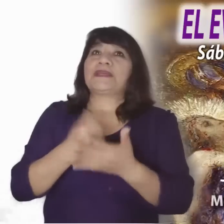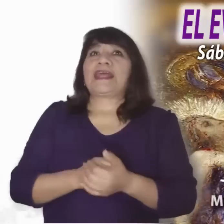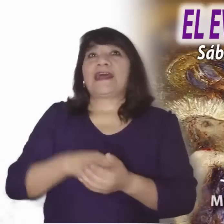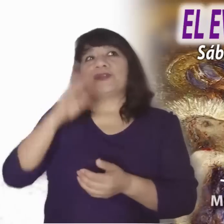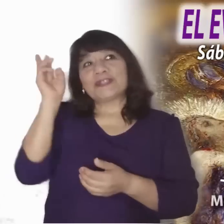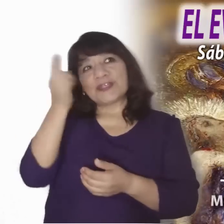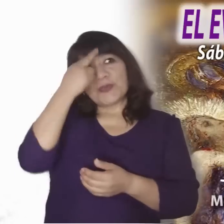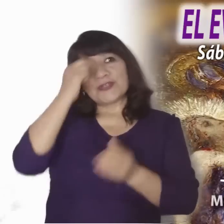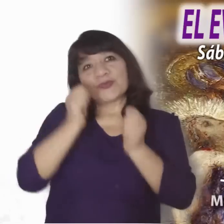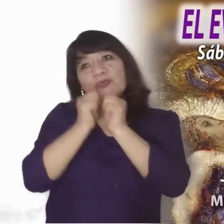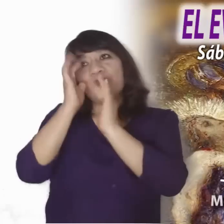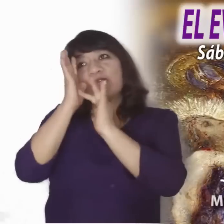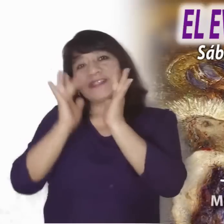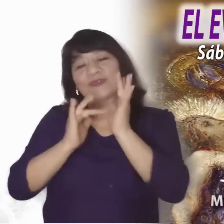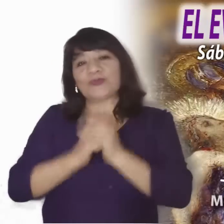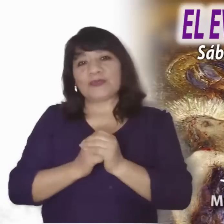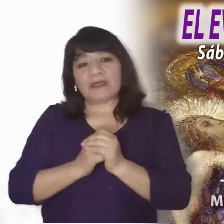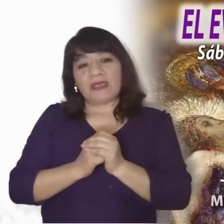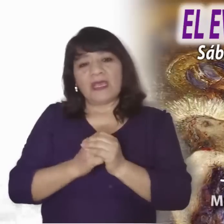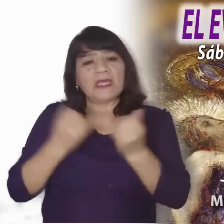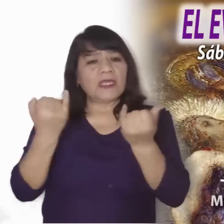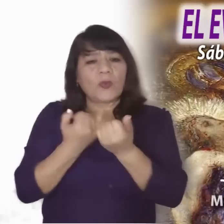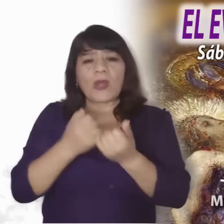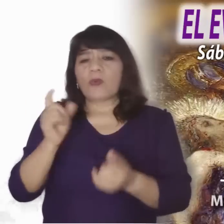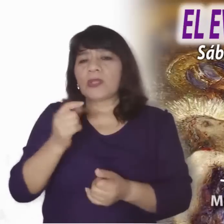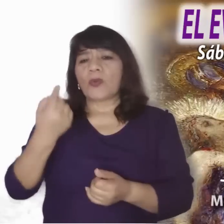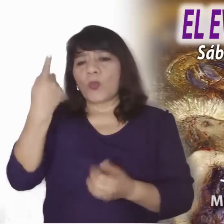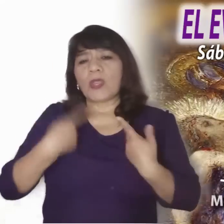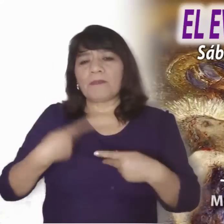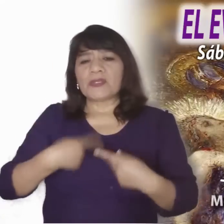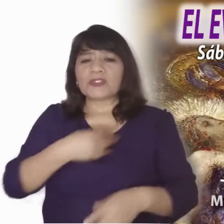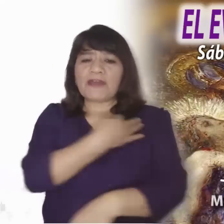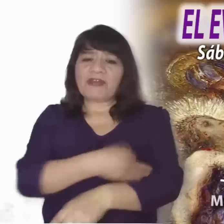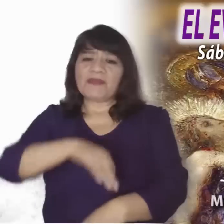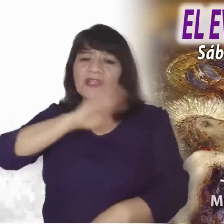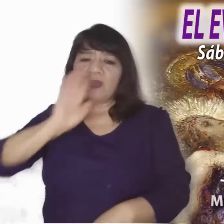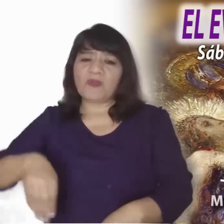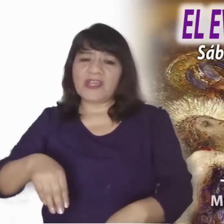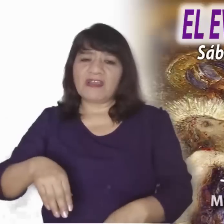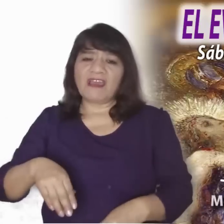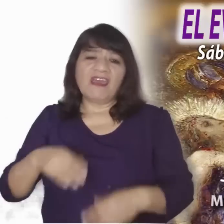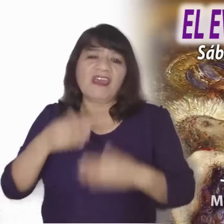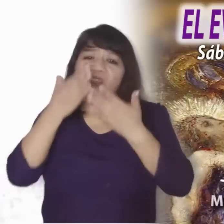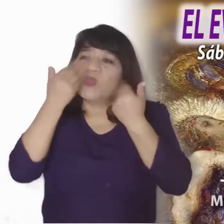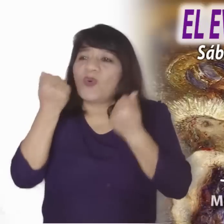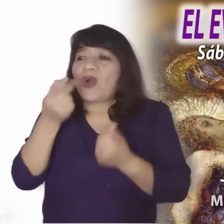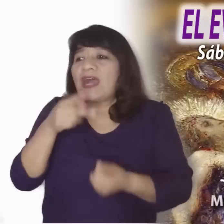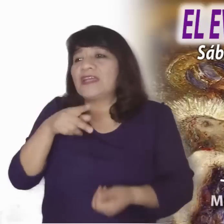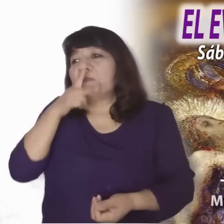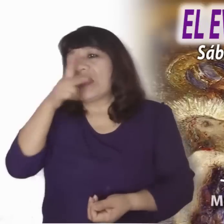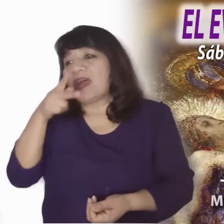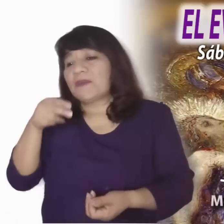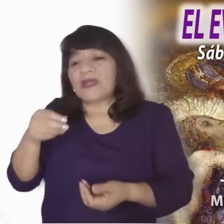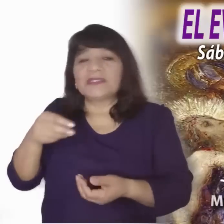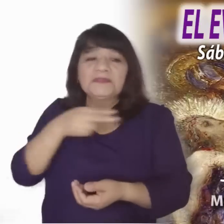los recuerdos. Como en los momentos de duelo, las palabras se tornan delicadas, medidas y